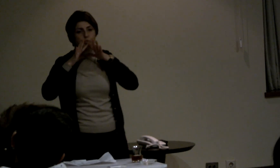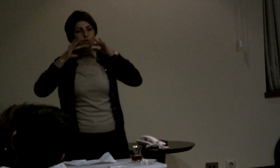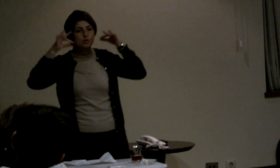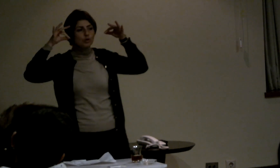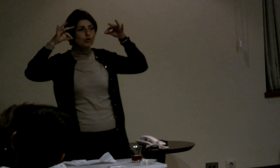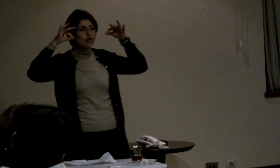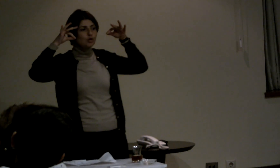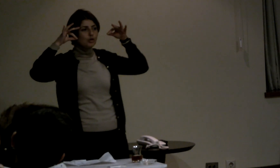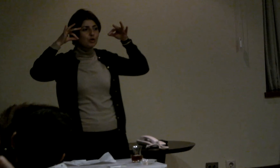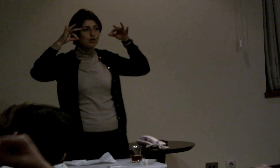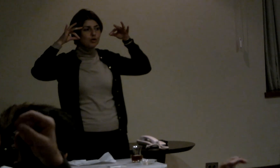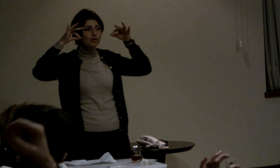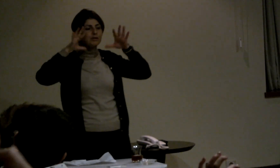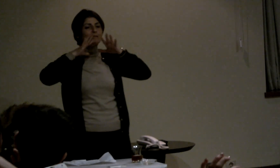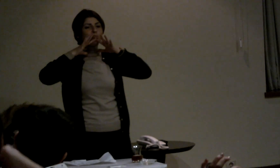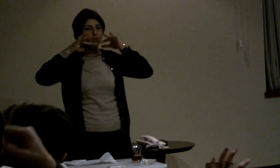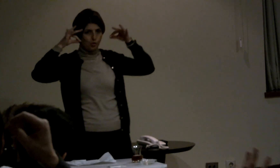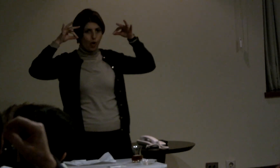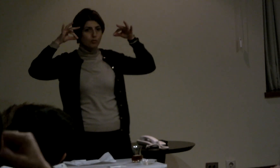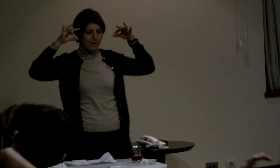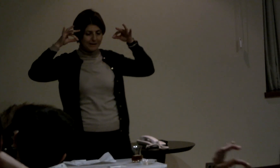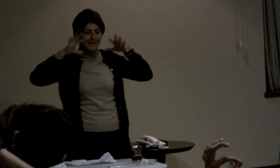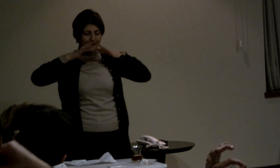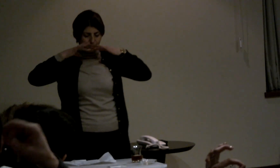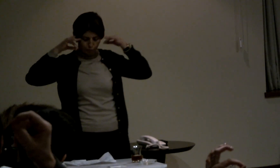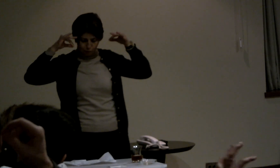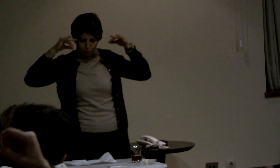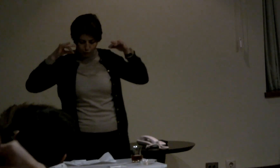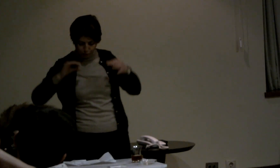Mutlu, mutlu olmak yani, mutlu.